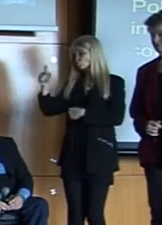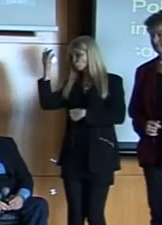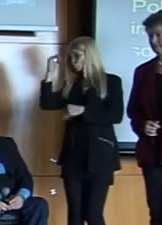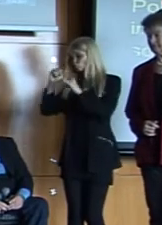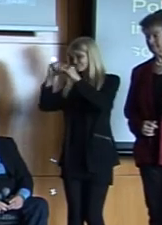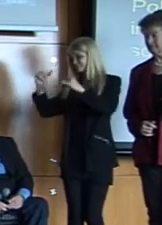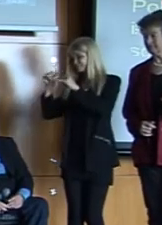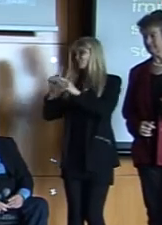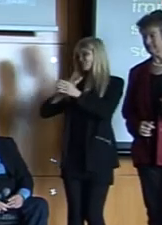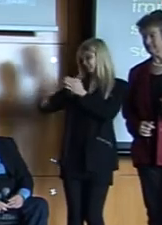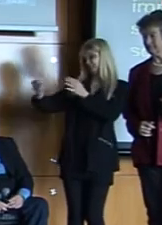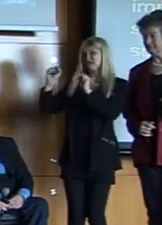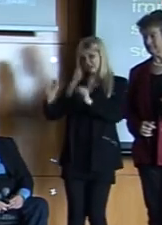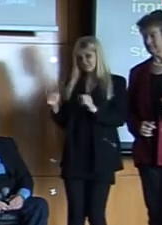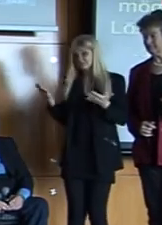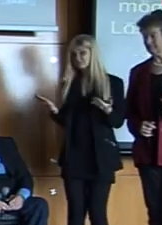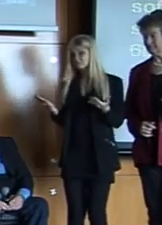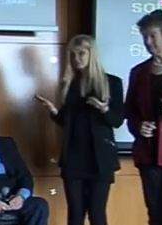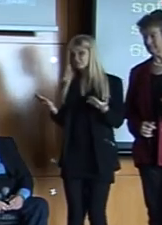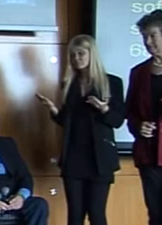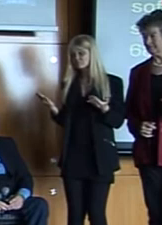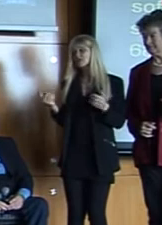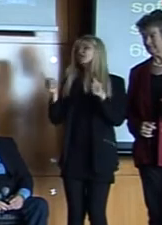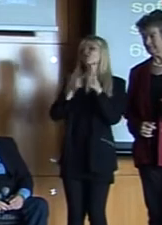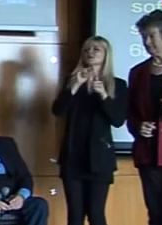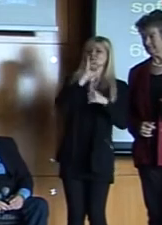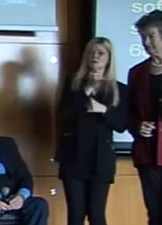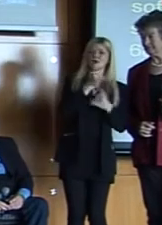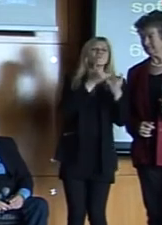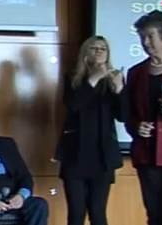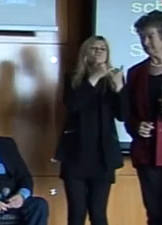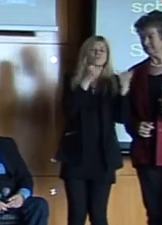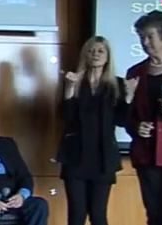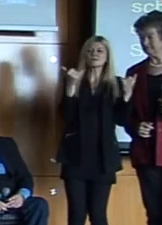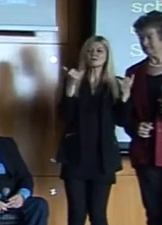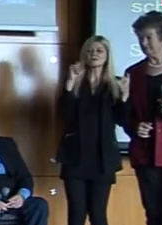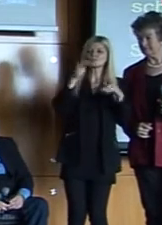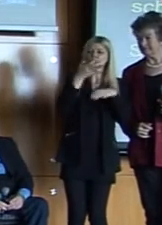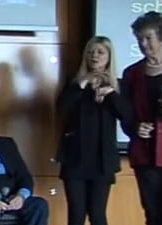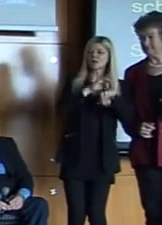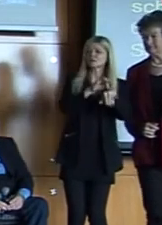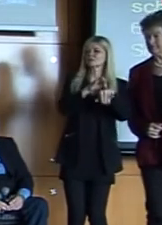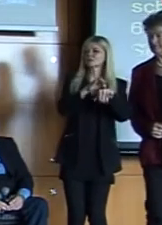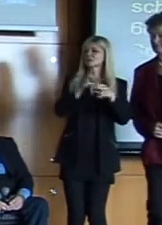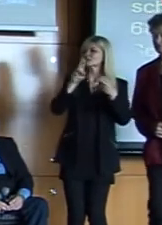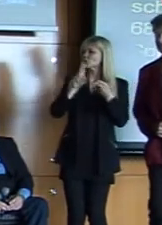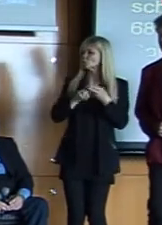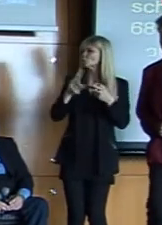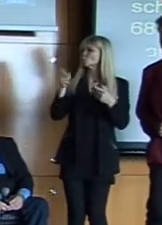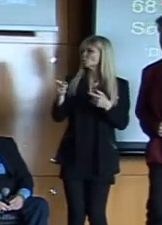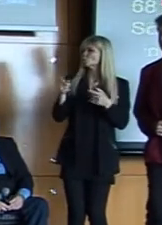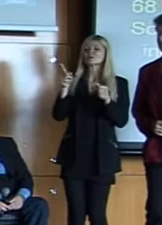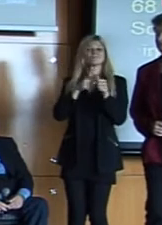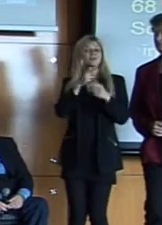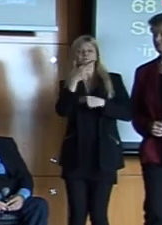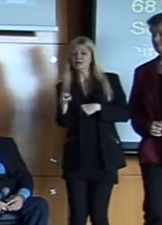Fall verzichten? Wenn ja, wie ist das einzuleiten? Wenn nein, wie geht man doch